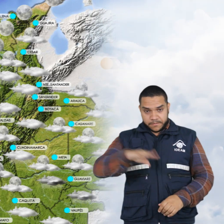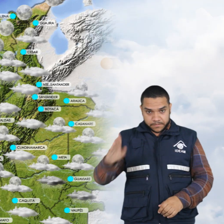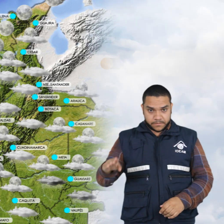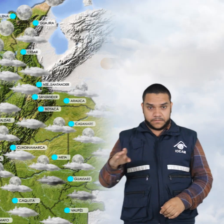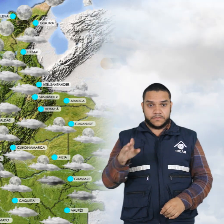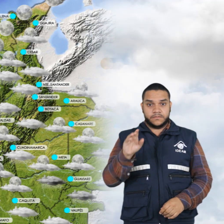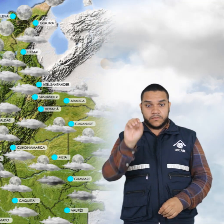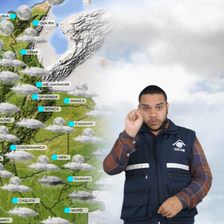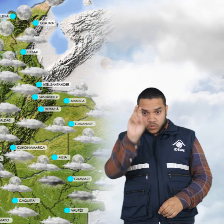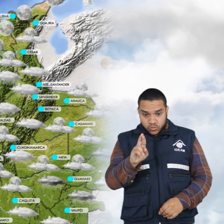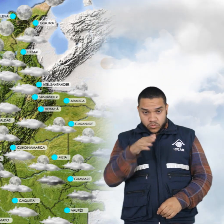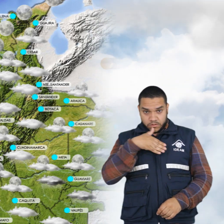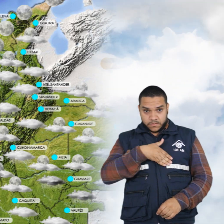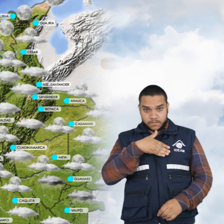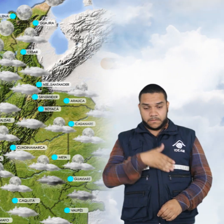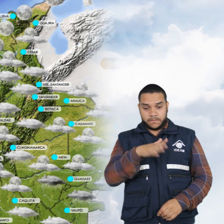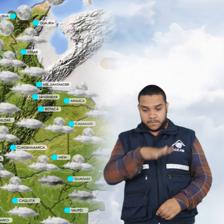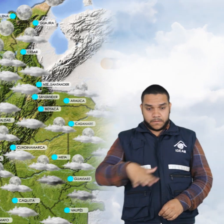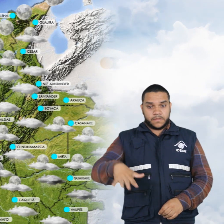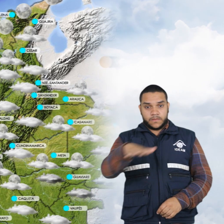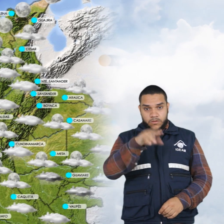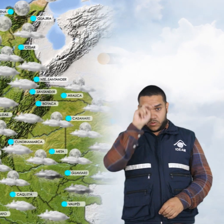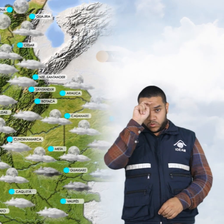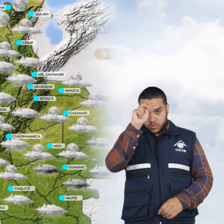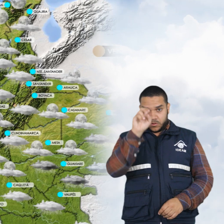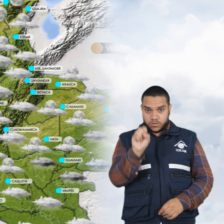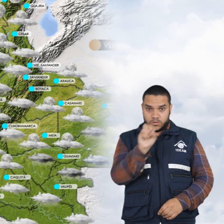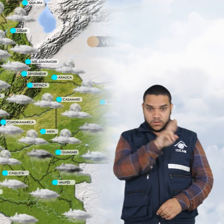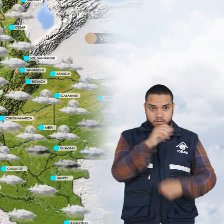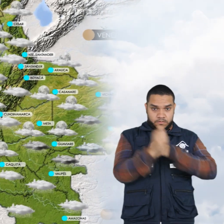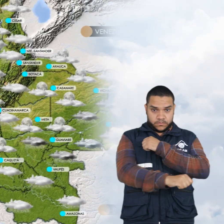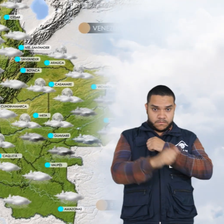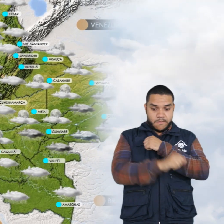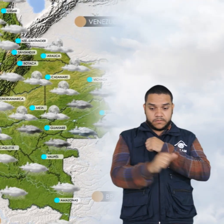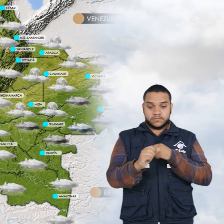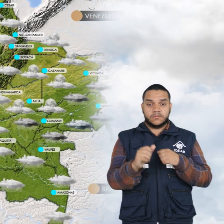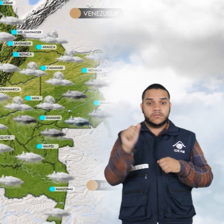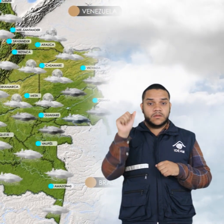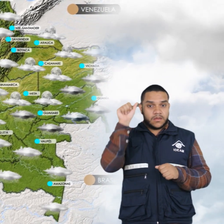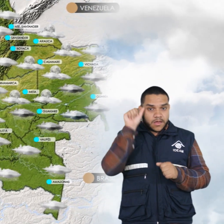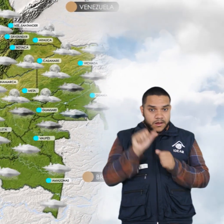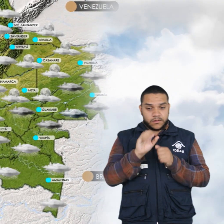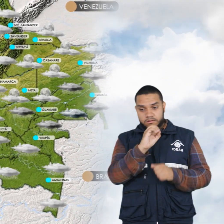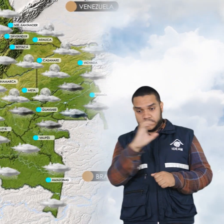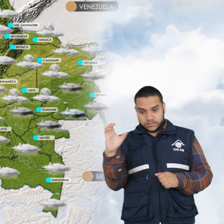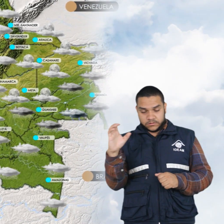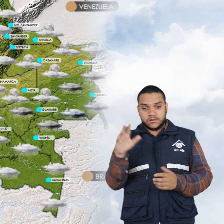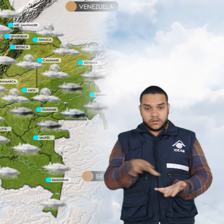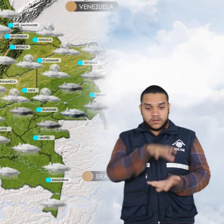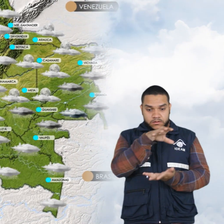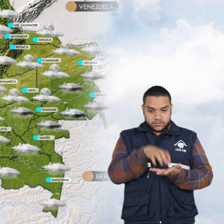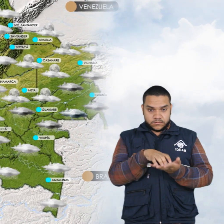de Bolívar, algunas áreas del nororiente de Boyacá, occidente de Arauca y especialmente en el centro y oriente de la